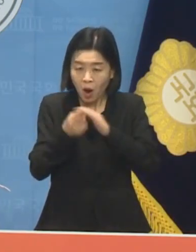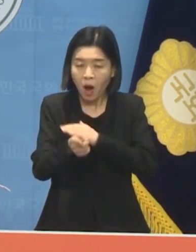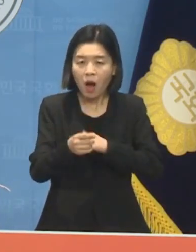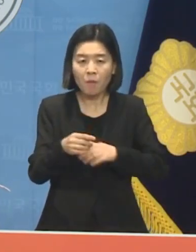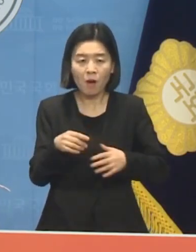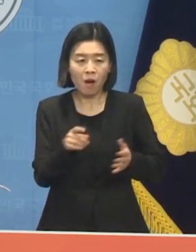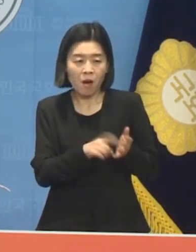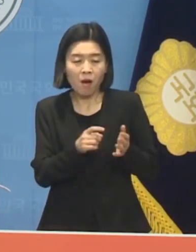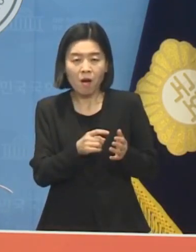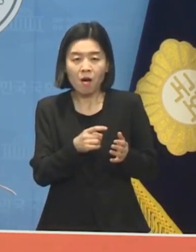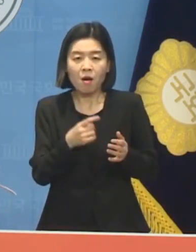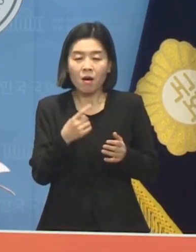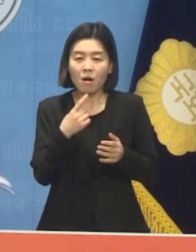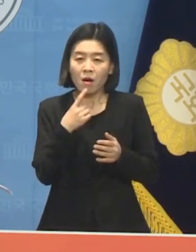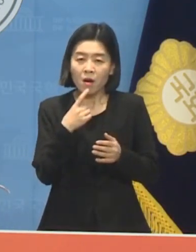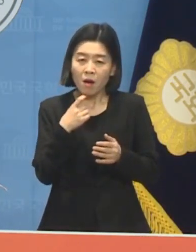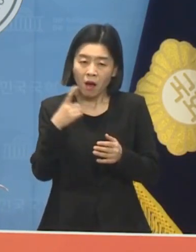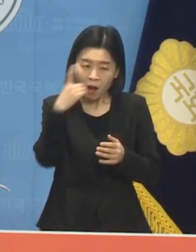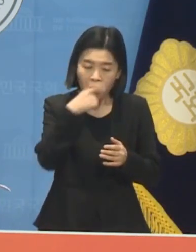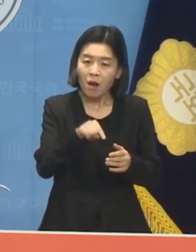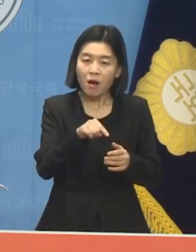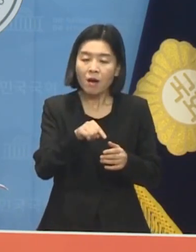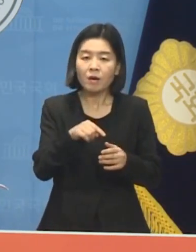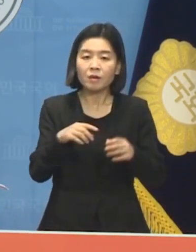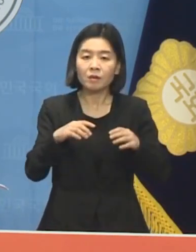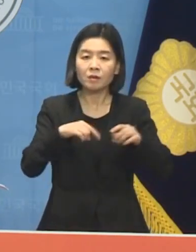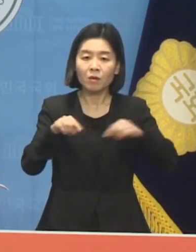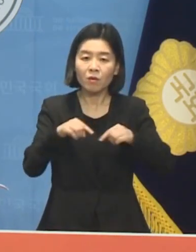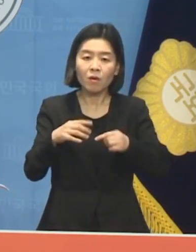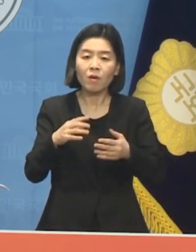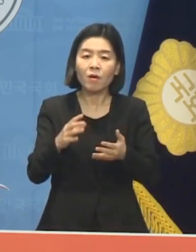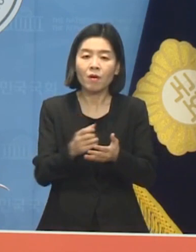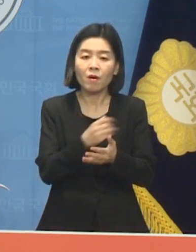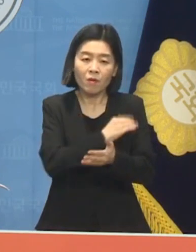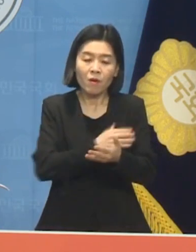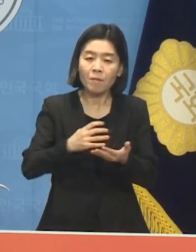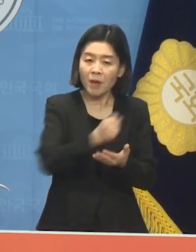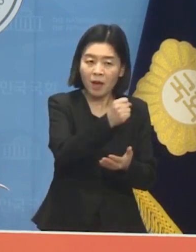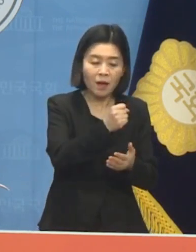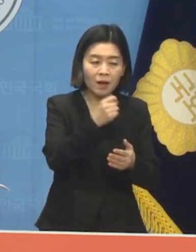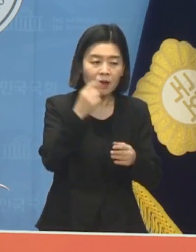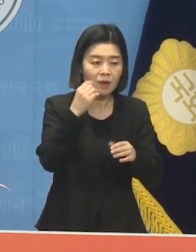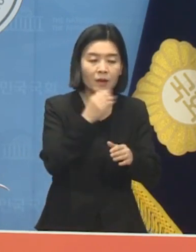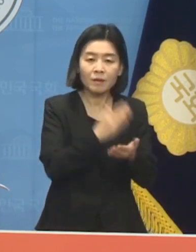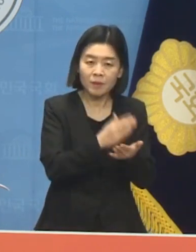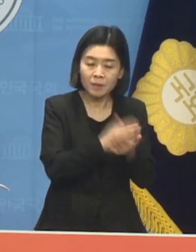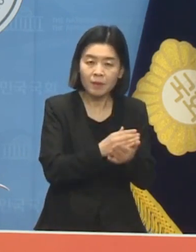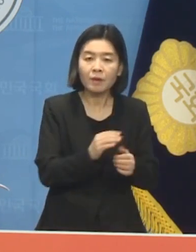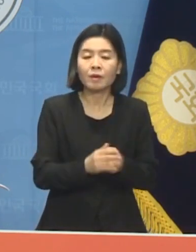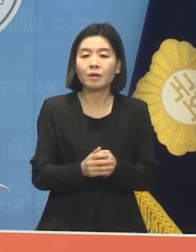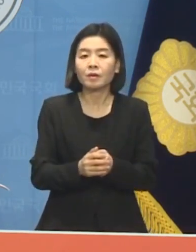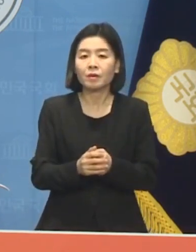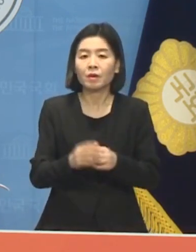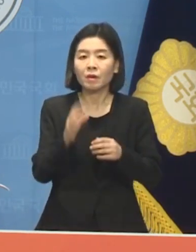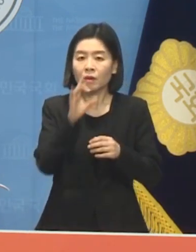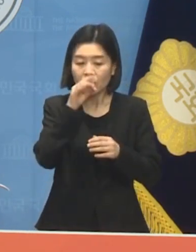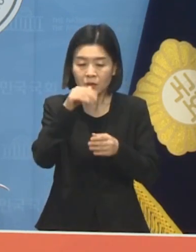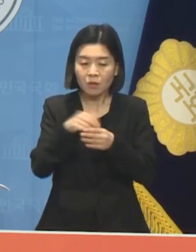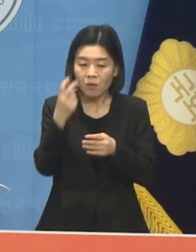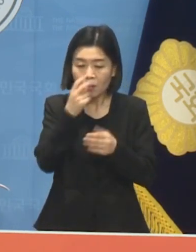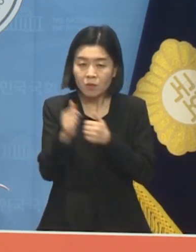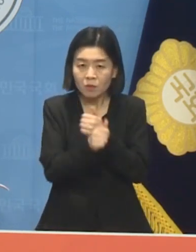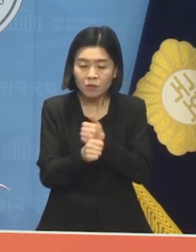정권을 찬탈하는 행위를 중단하라. 일곱째, 중앙선거관리위원회 부정선거 검증